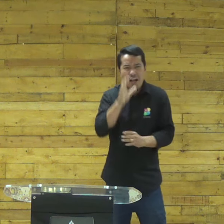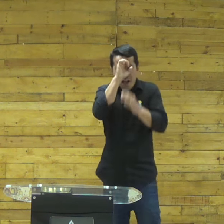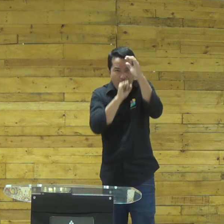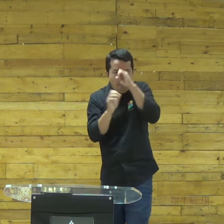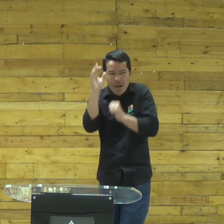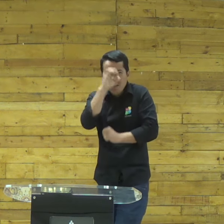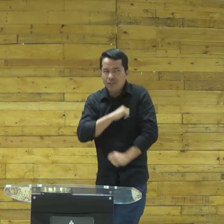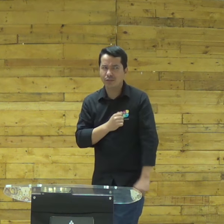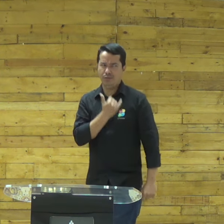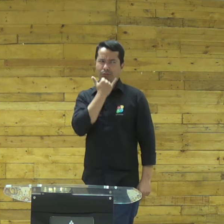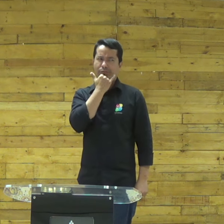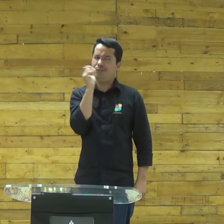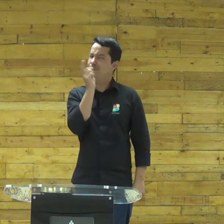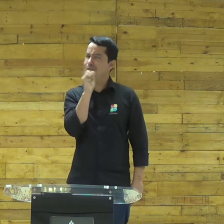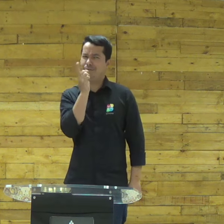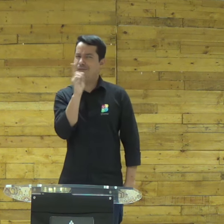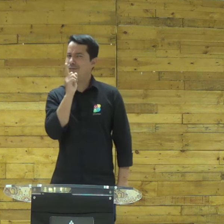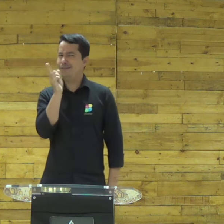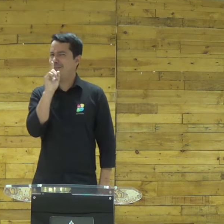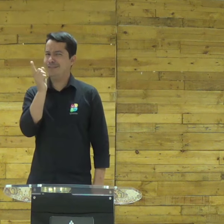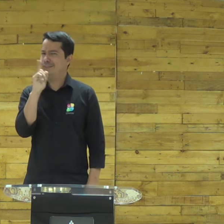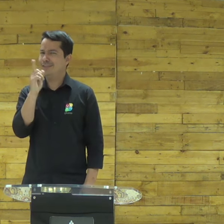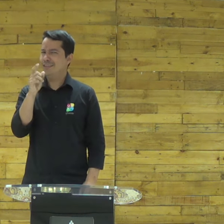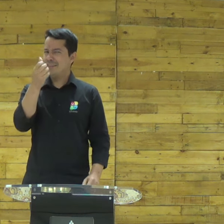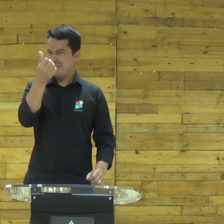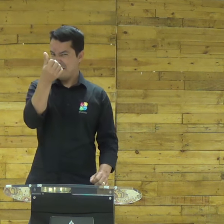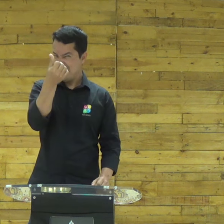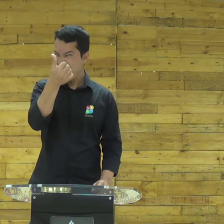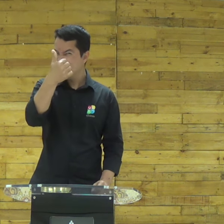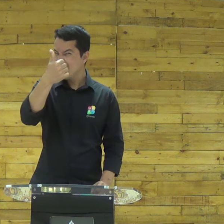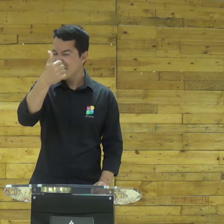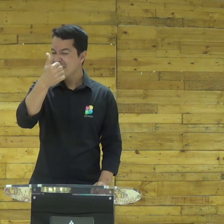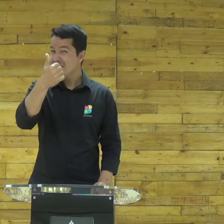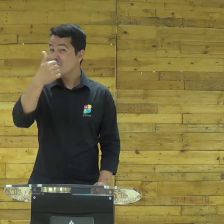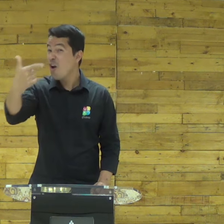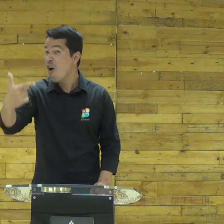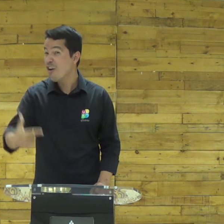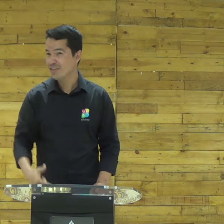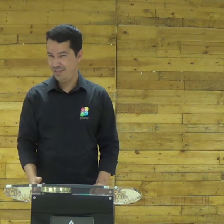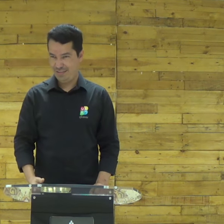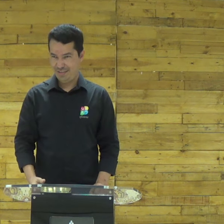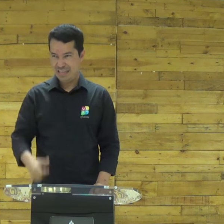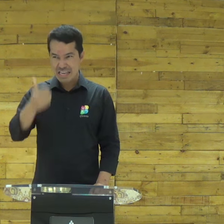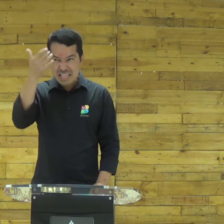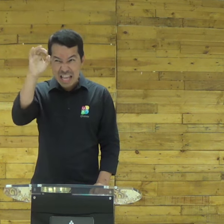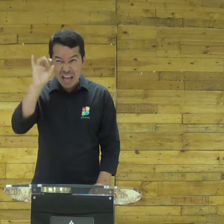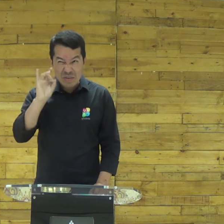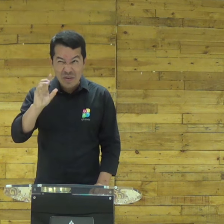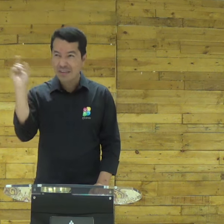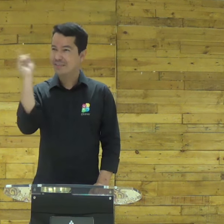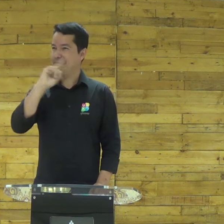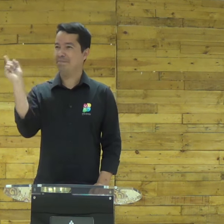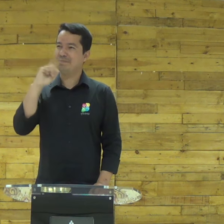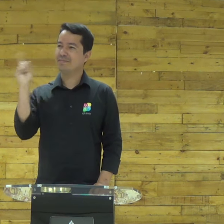pensa é fácil os 10 mandamentos os 10 já não são fáceis imagine os